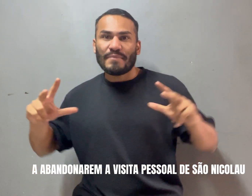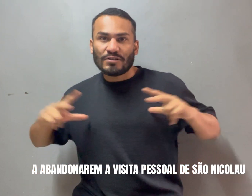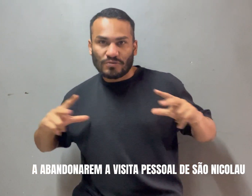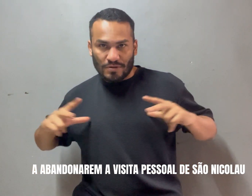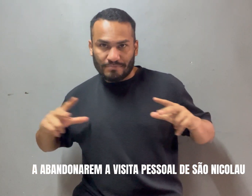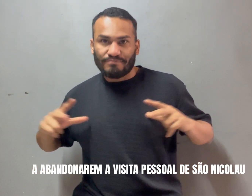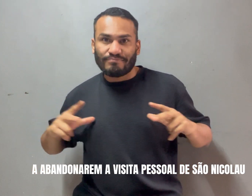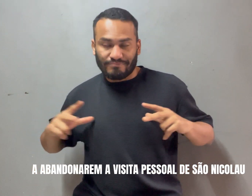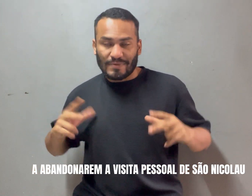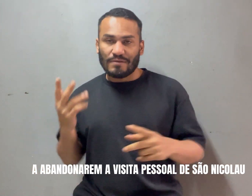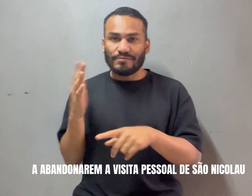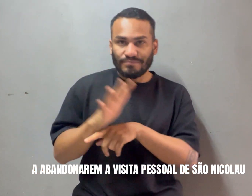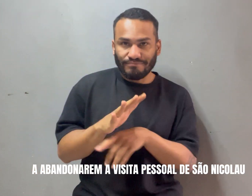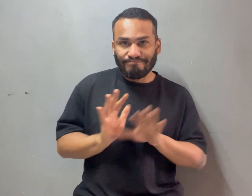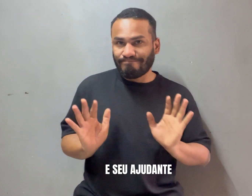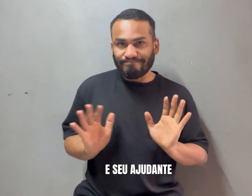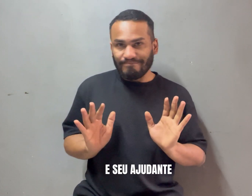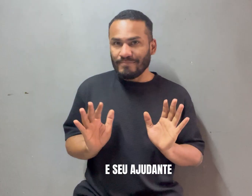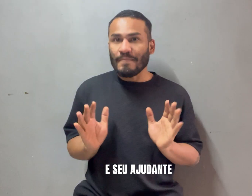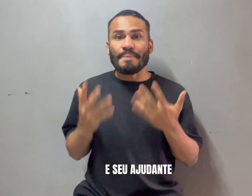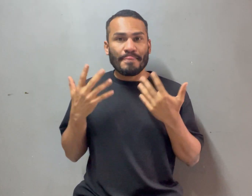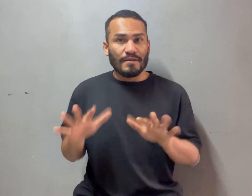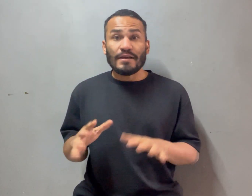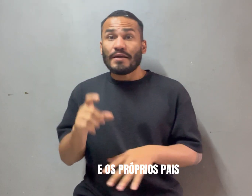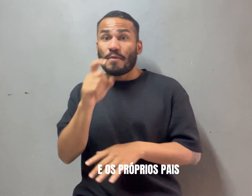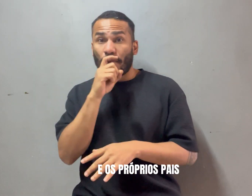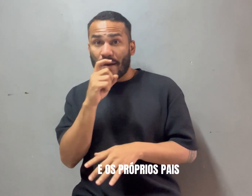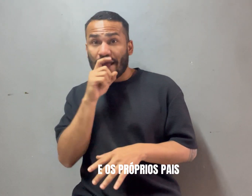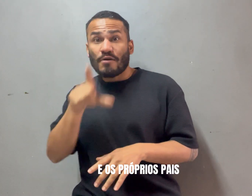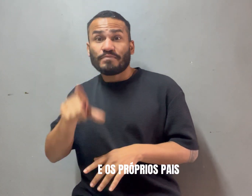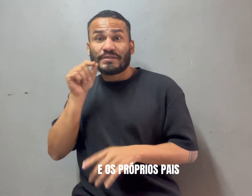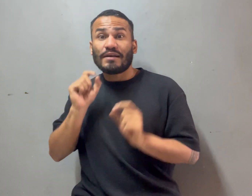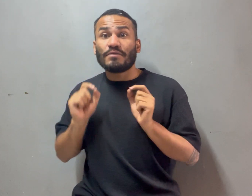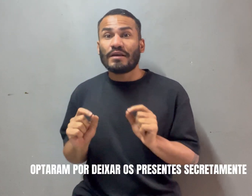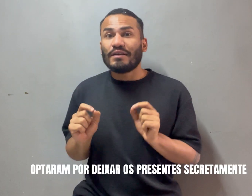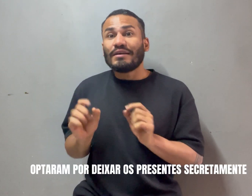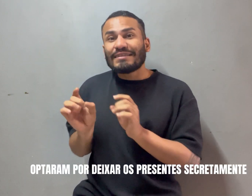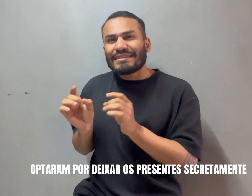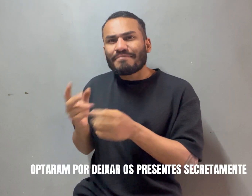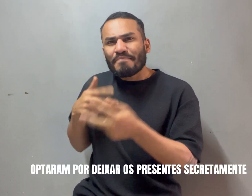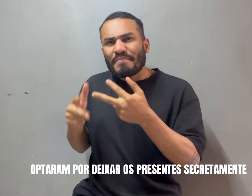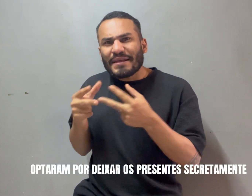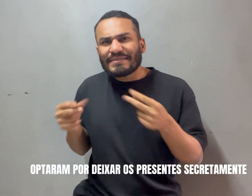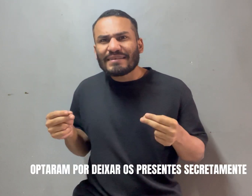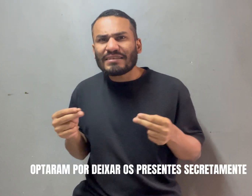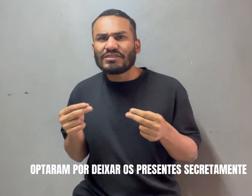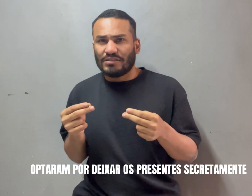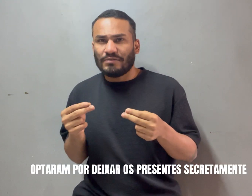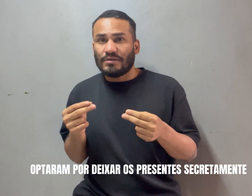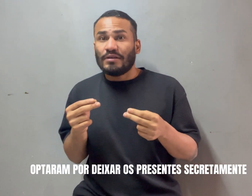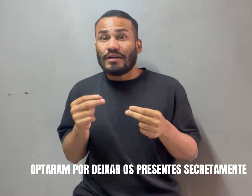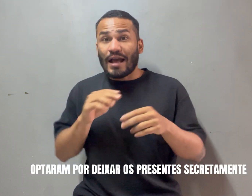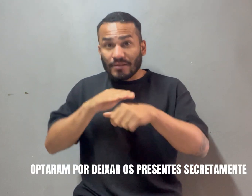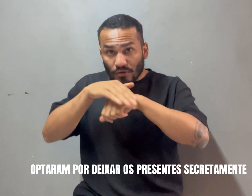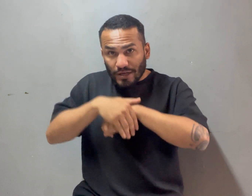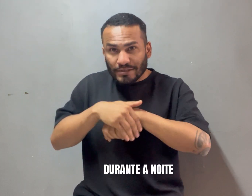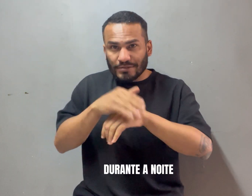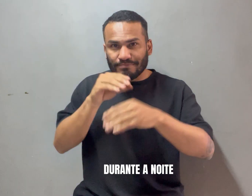visita pessoal de São Nicolau e seu ajudante, e os próprios pais optaram por deixar os presentes secretamente durante a